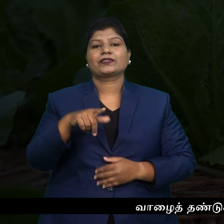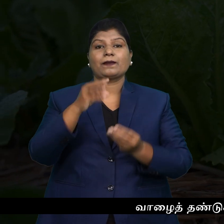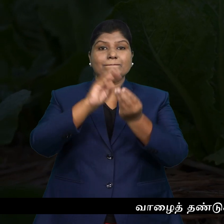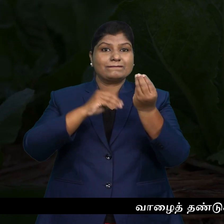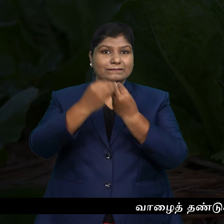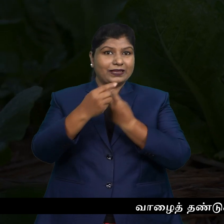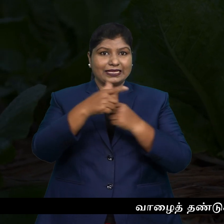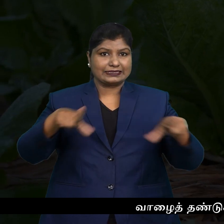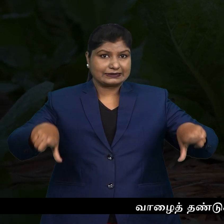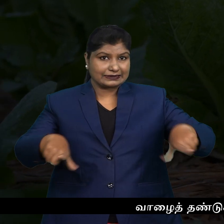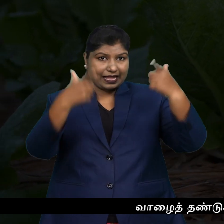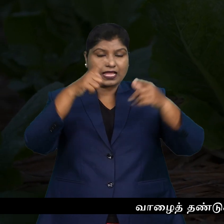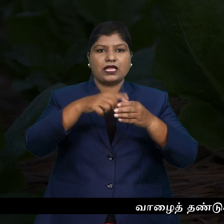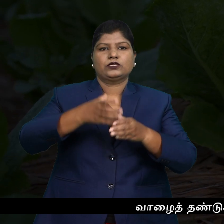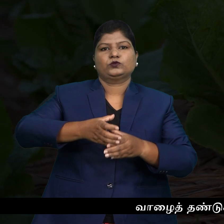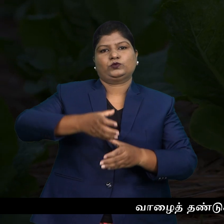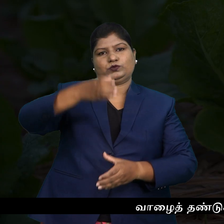வாழைத்தண்டுகள் போன்றவை அடங்கும்.